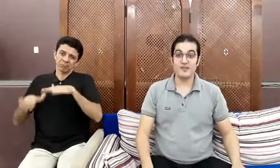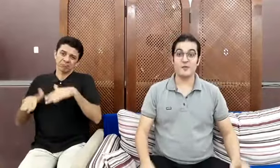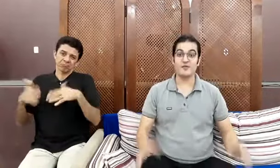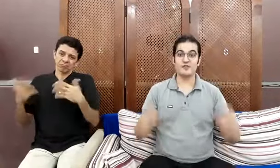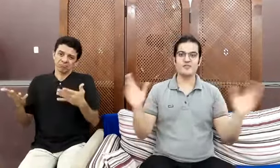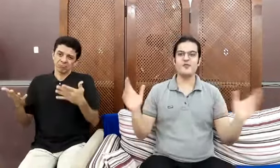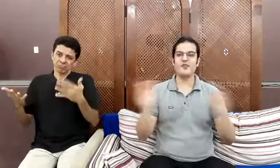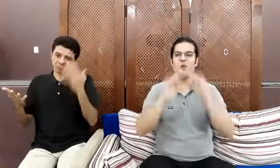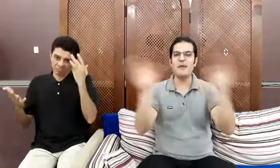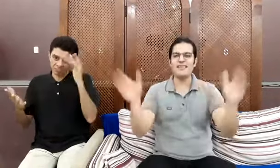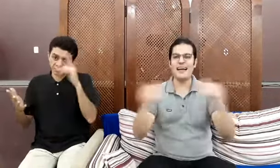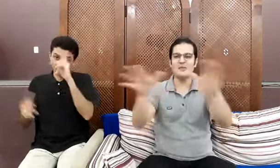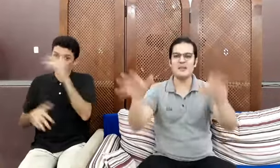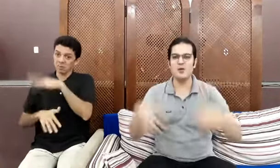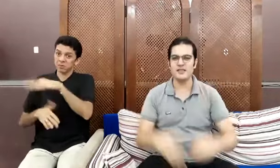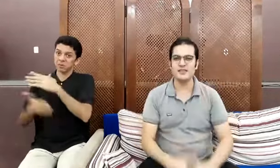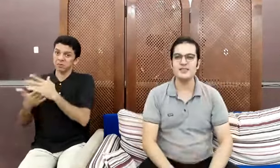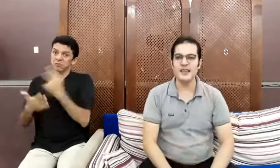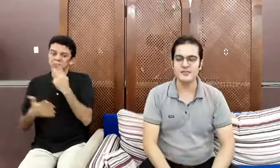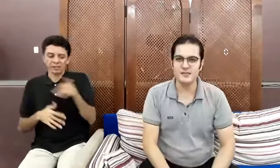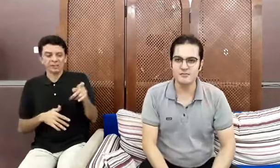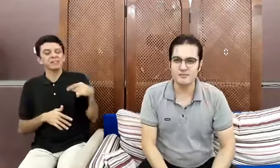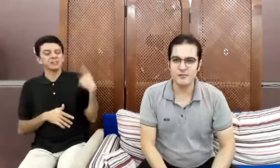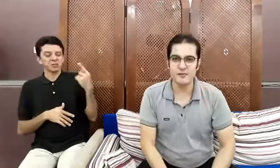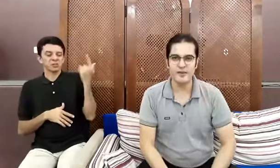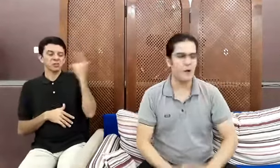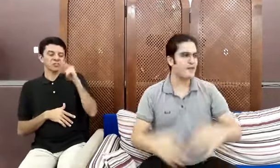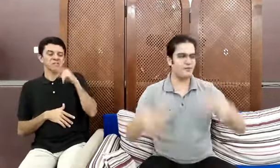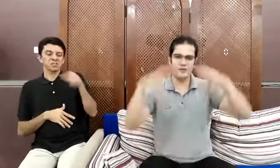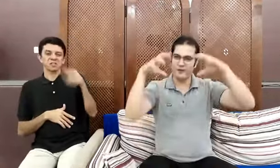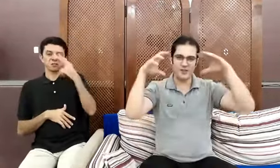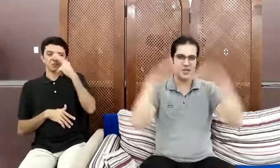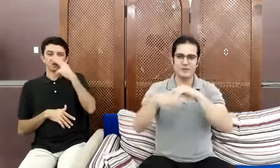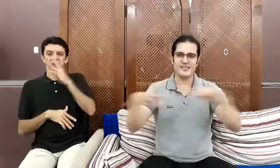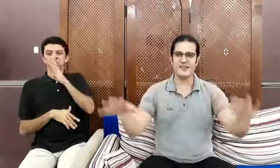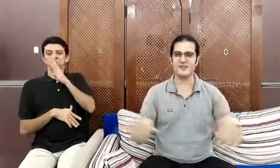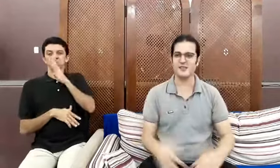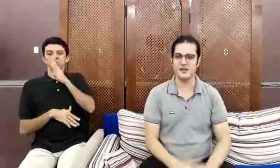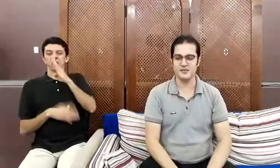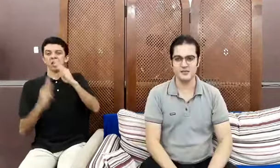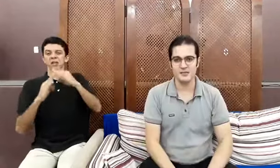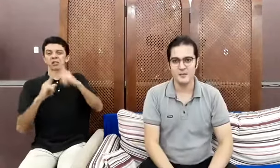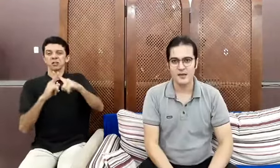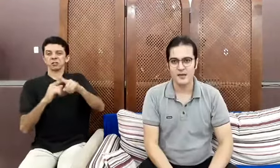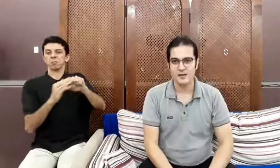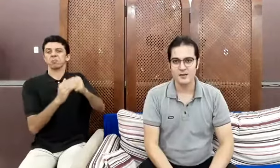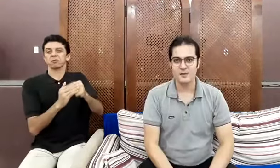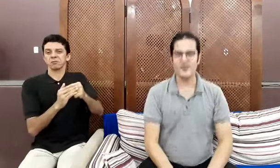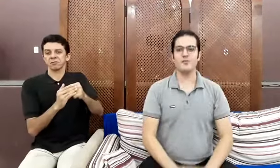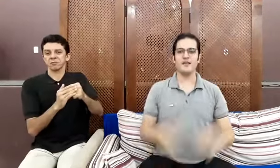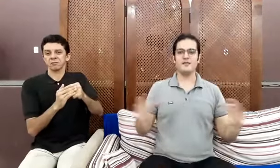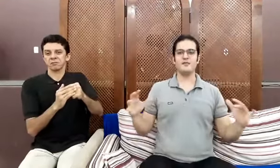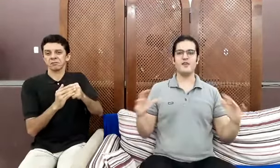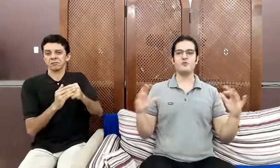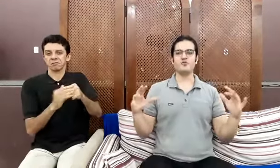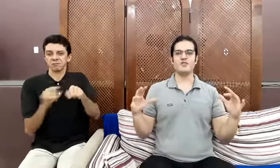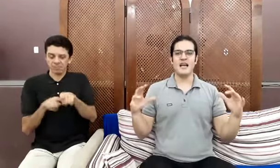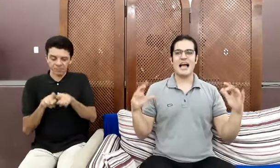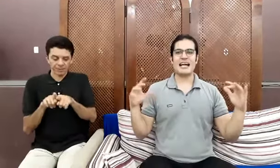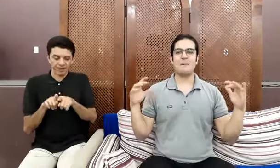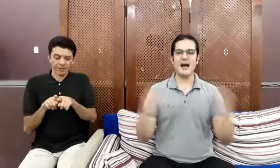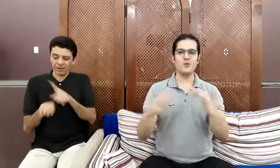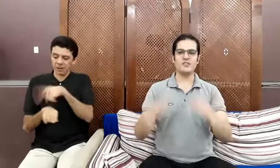talvez as pessoas estejam dizendo, finalmente calamos a boca desses crentes. Finalmente fechamos as igrejas deles. Finalmente